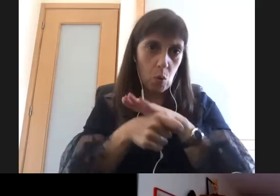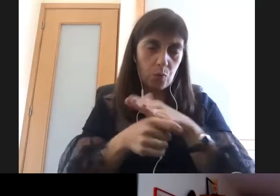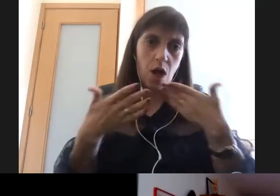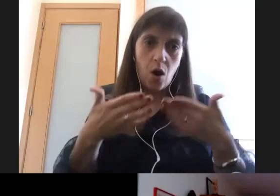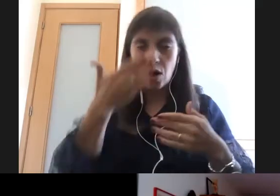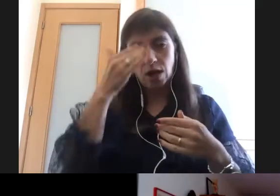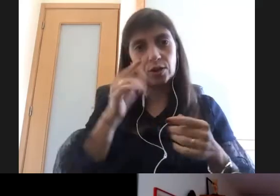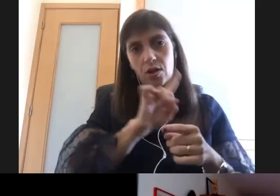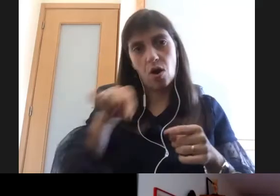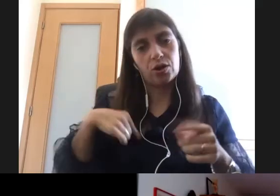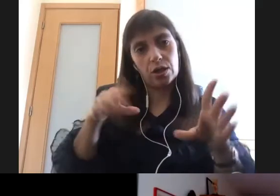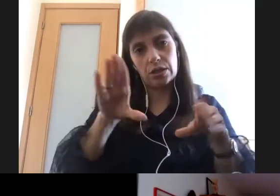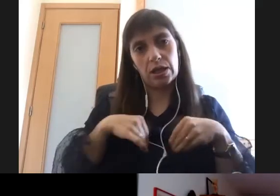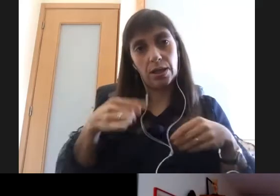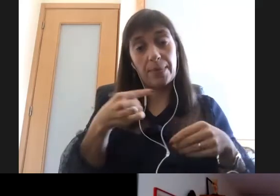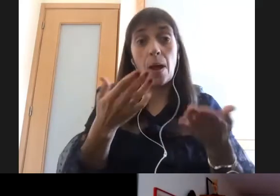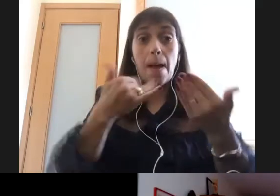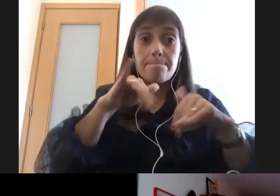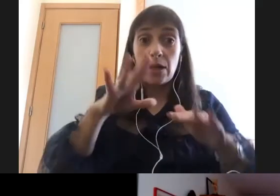a gente esteja num governo que seja